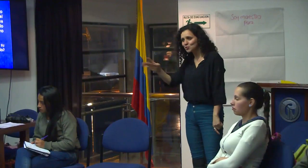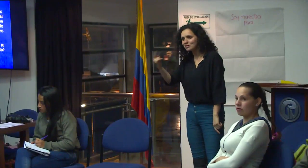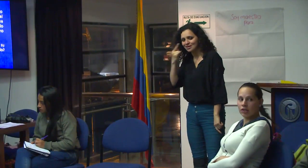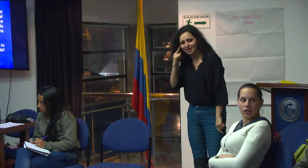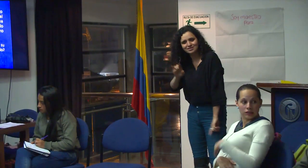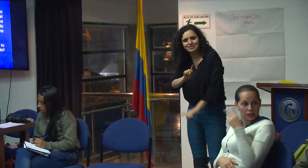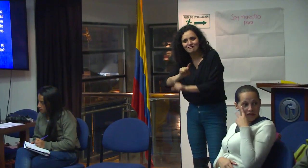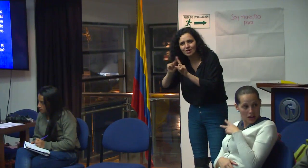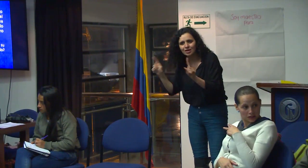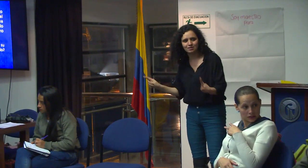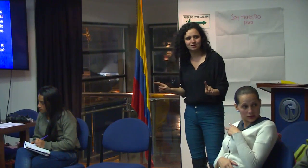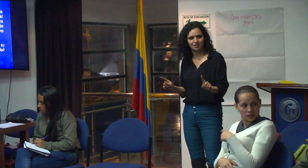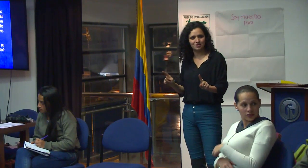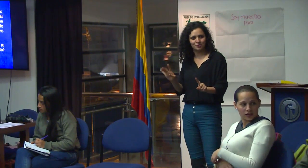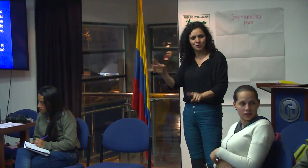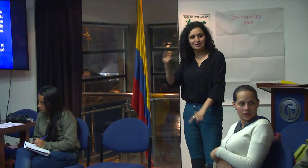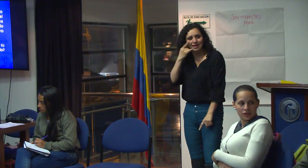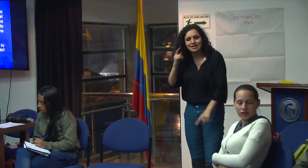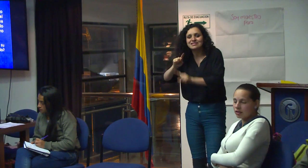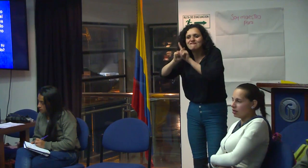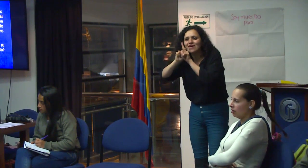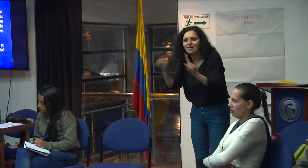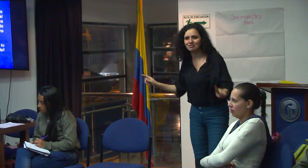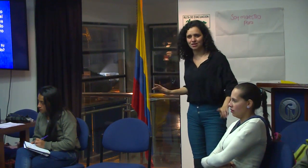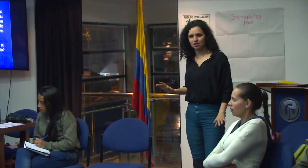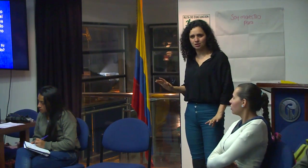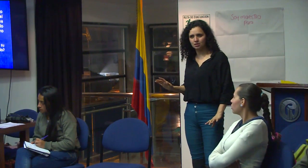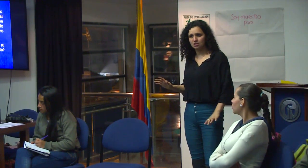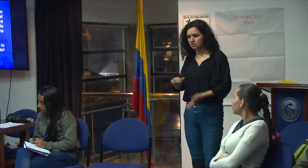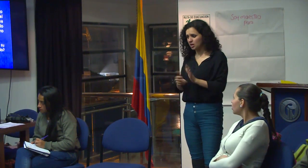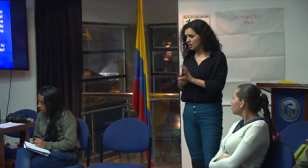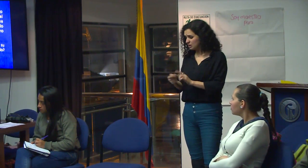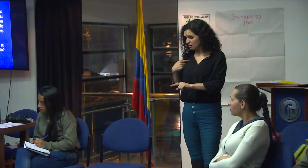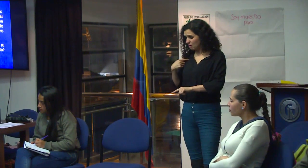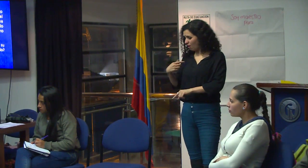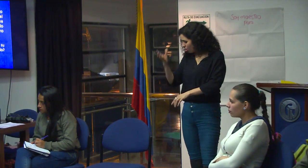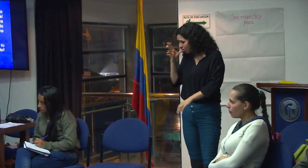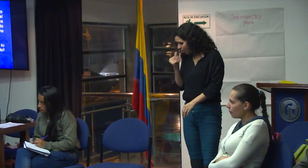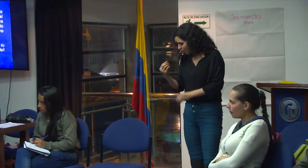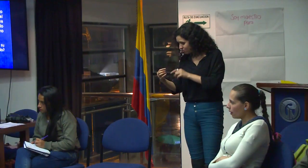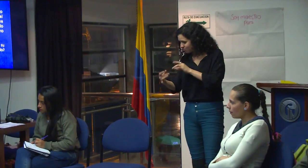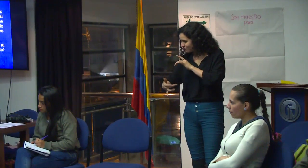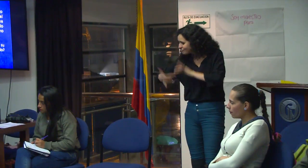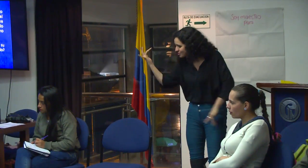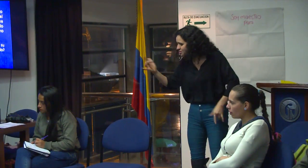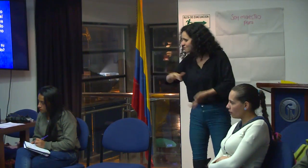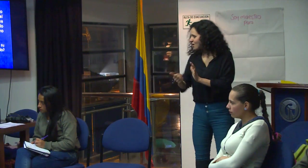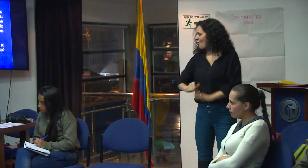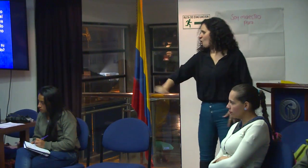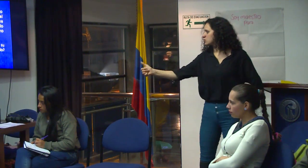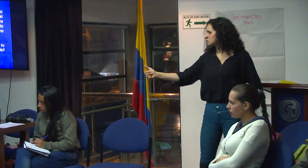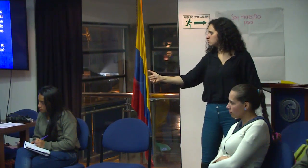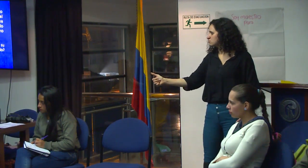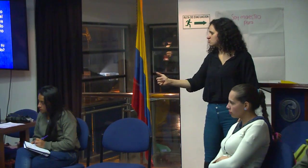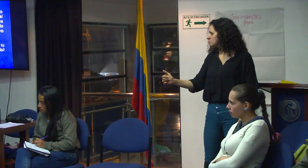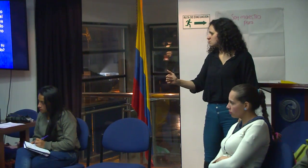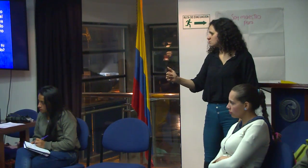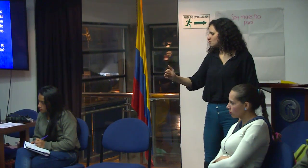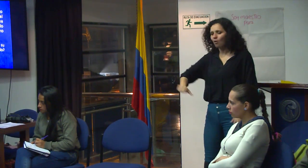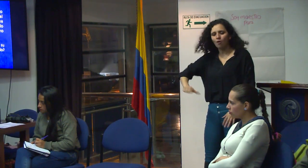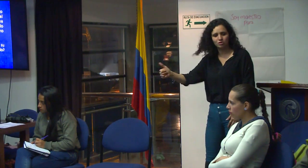expresarse distintas. Y desde allí lo separo, lo convierto en el otro, en el que está fuera de mí, el que no comparte mi